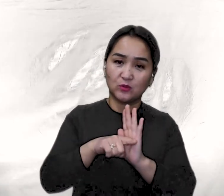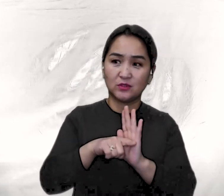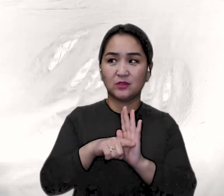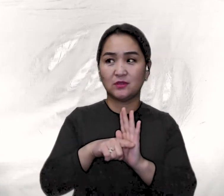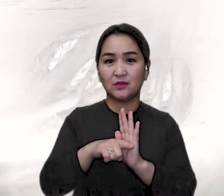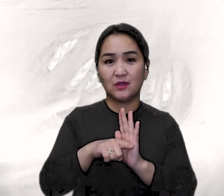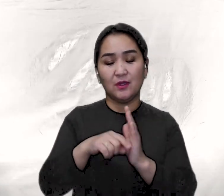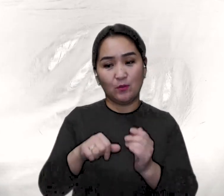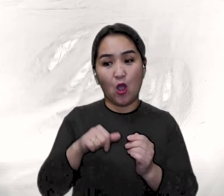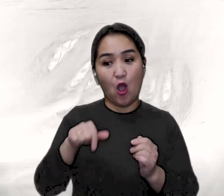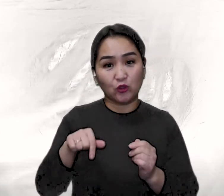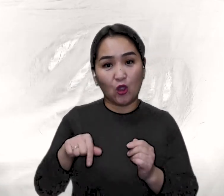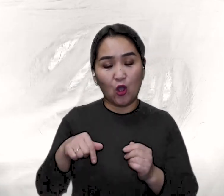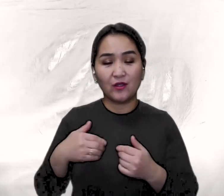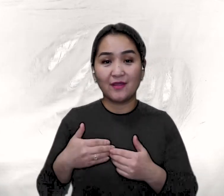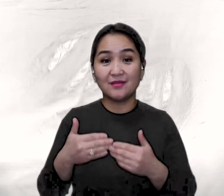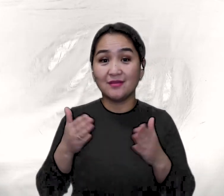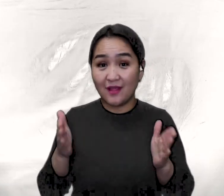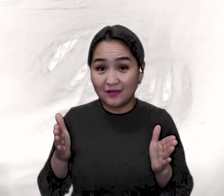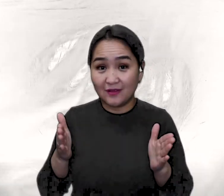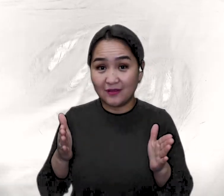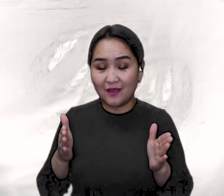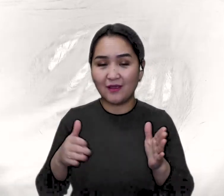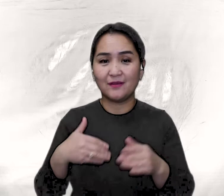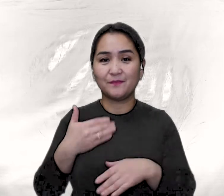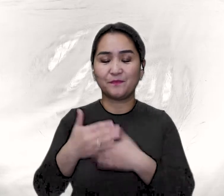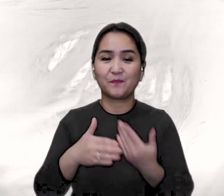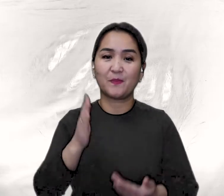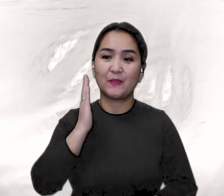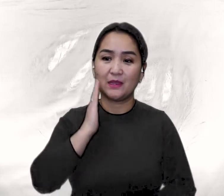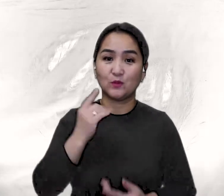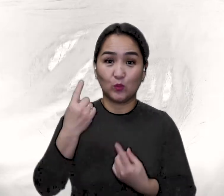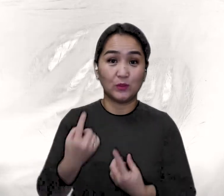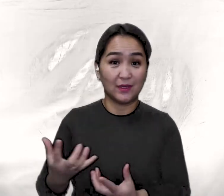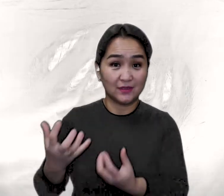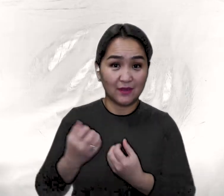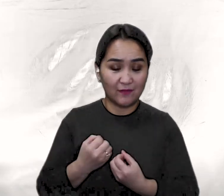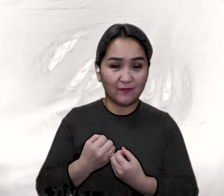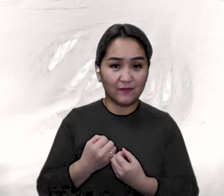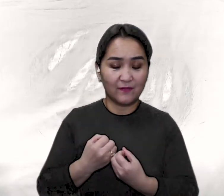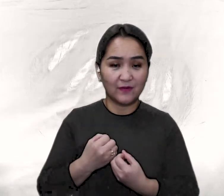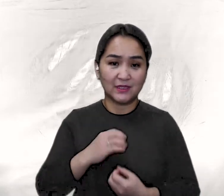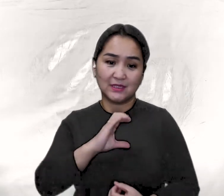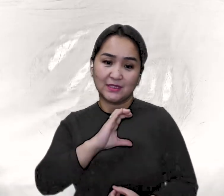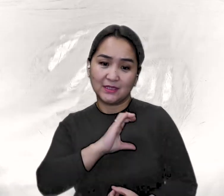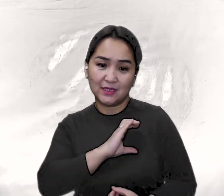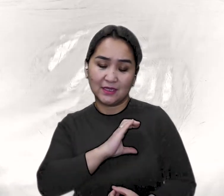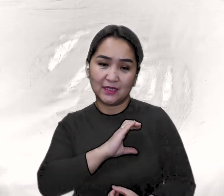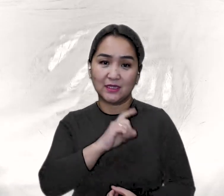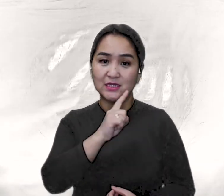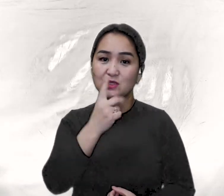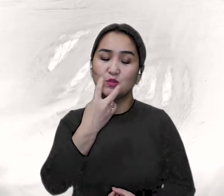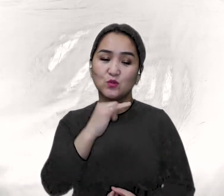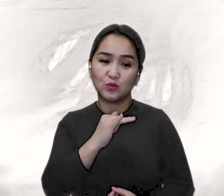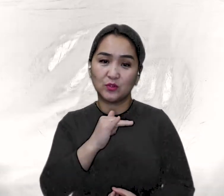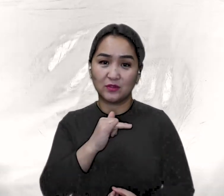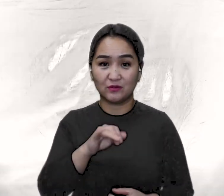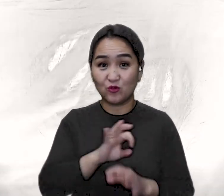болон одоо ингээд арай нээлттэй болсон ээж чинь бас тэгж хүлээж авч байгаа хоёр одоо сэтгэл зүйн хувьд чамд аягүй өөр байгаа шүү